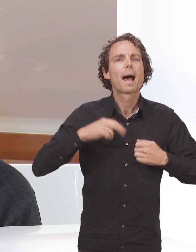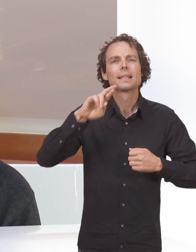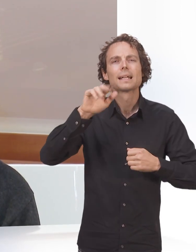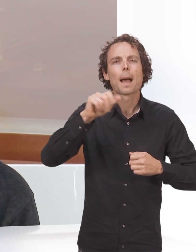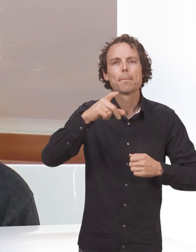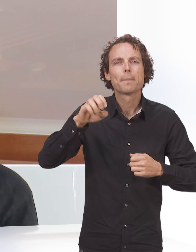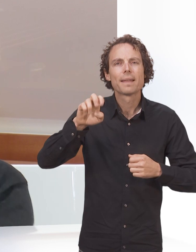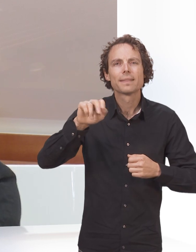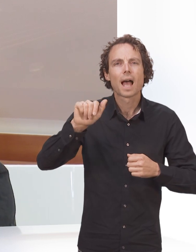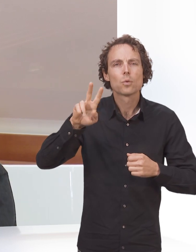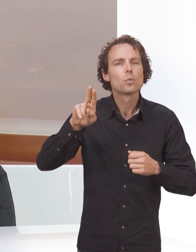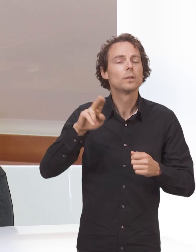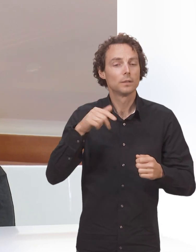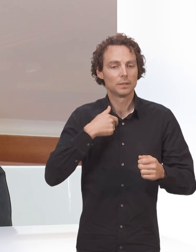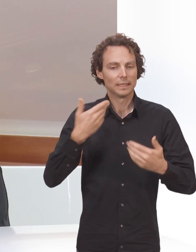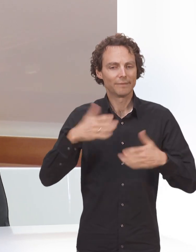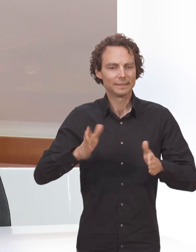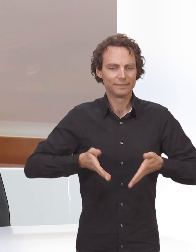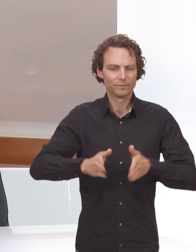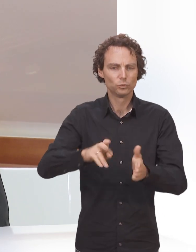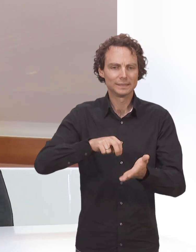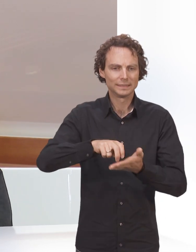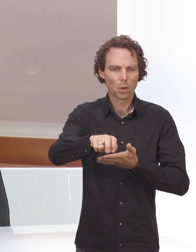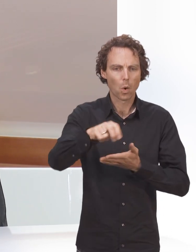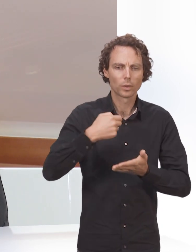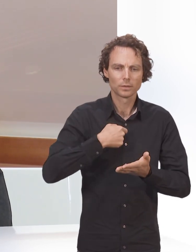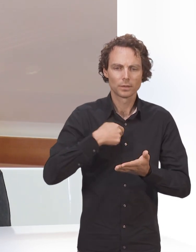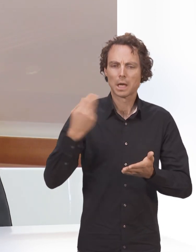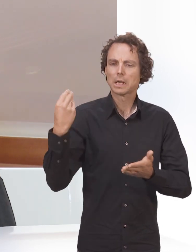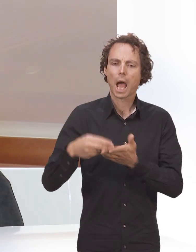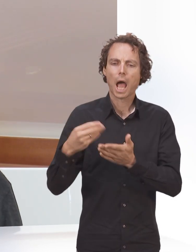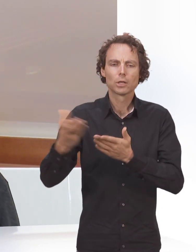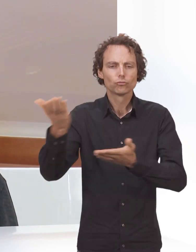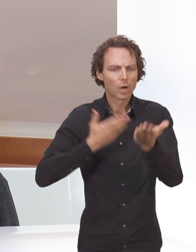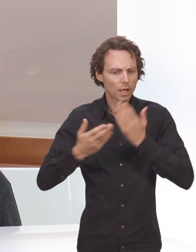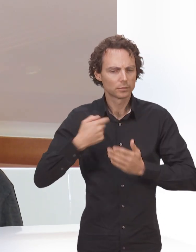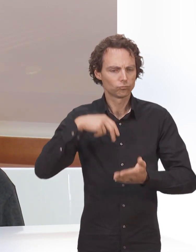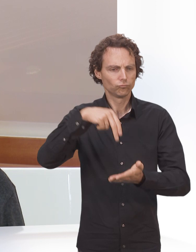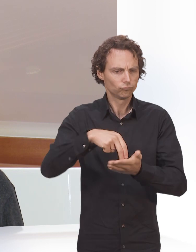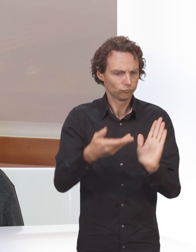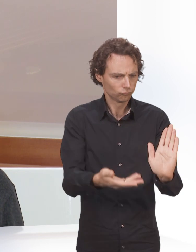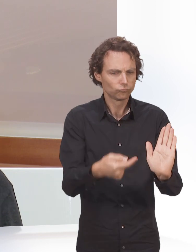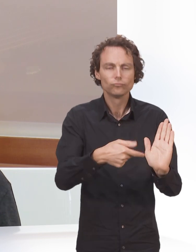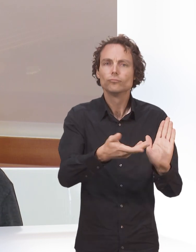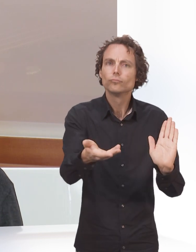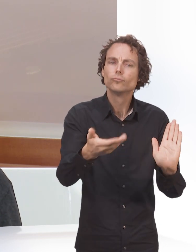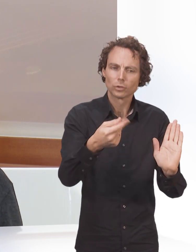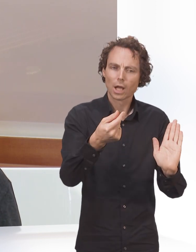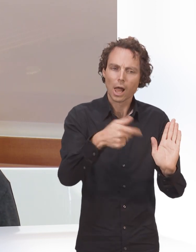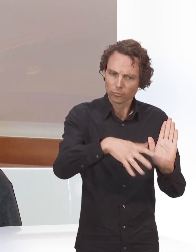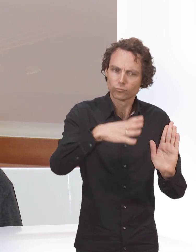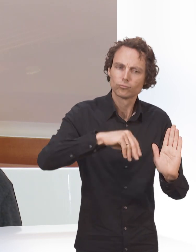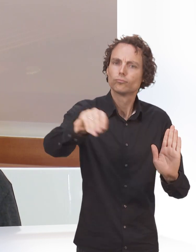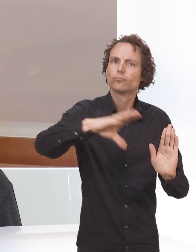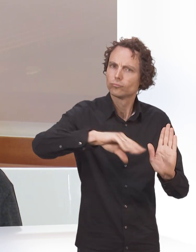ich in der Fußgängerzone, habe Geld verschenkt. Ich wurde reich beschenkt, nimm dir was raus, eine meiner Aktionen. Und dann kam jemand vorbei,